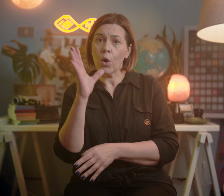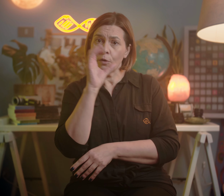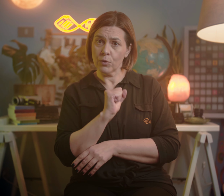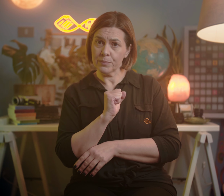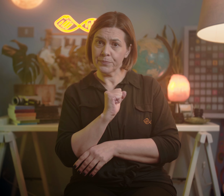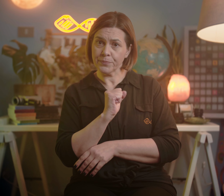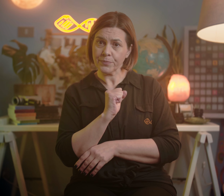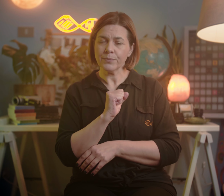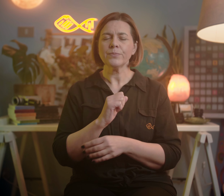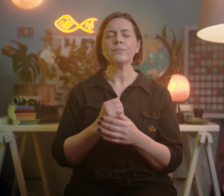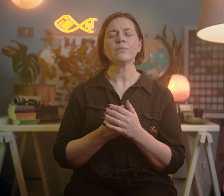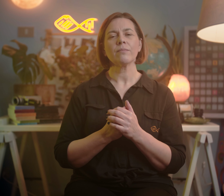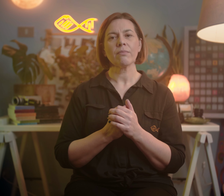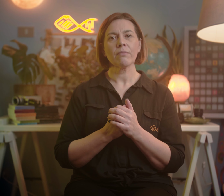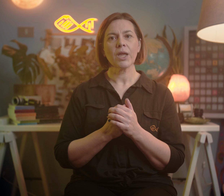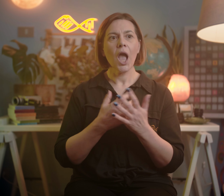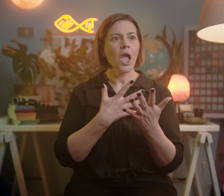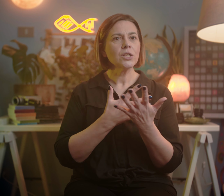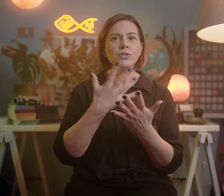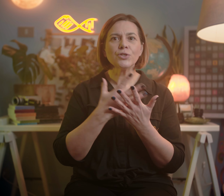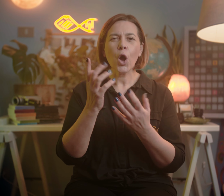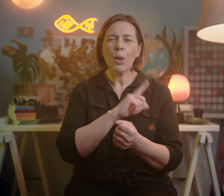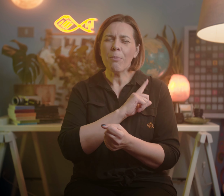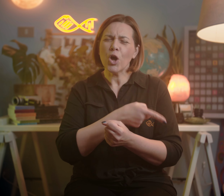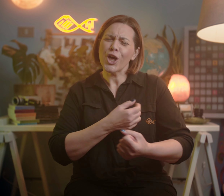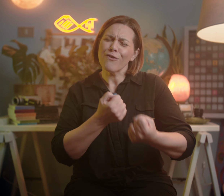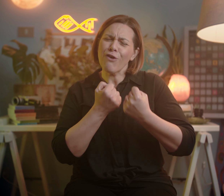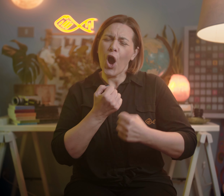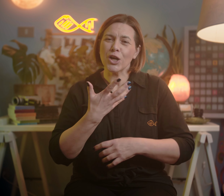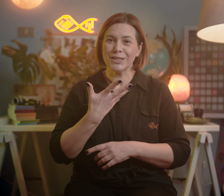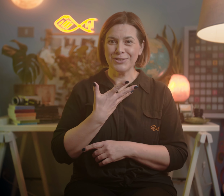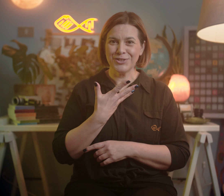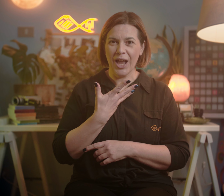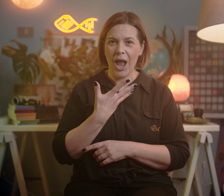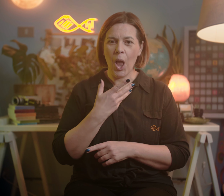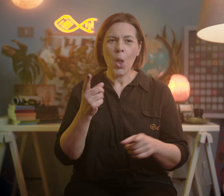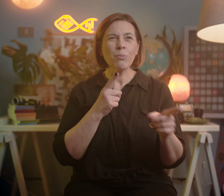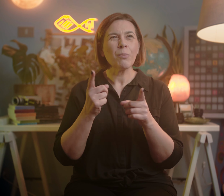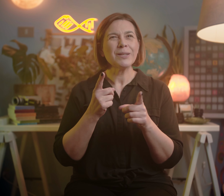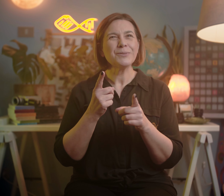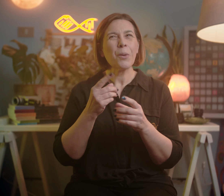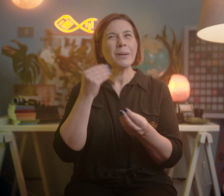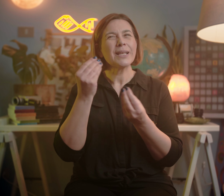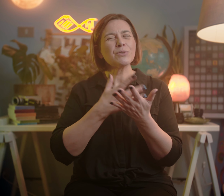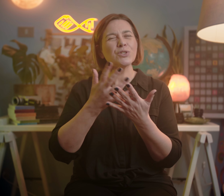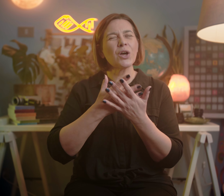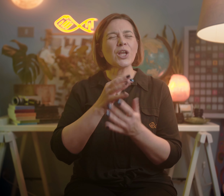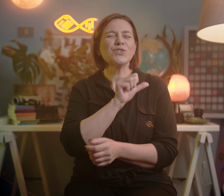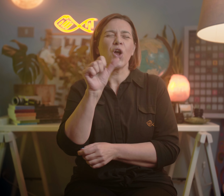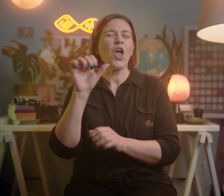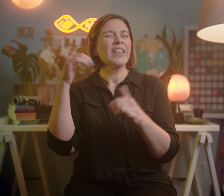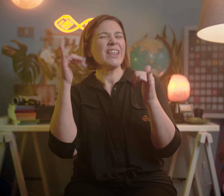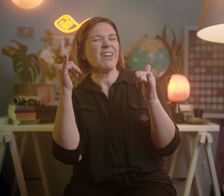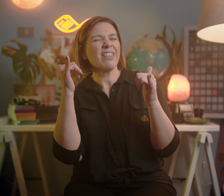Le storie hanno un potere così grande che credo sia uno spreco utilizzarlo per qualcosa di futile. E con questo